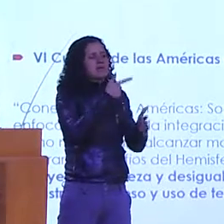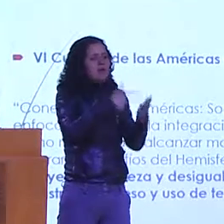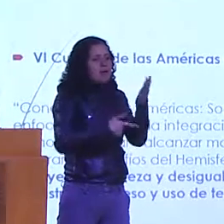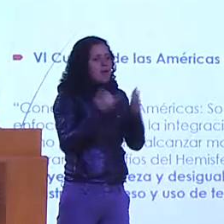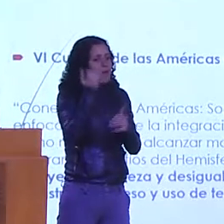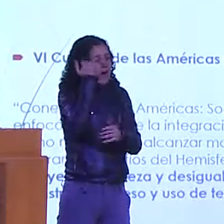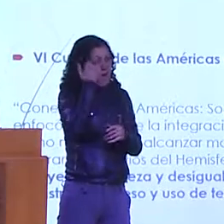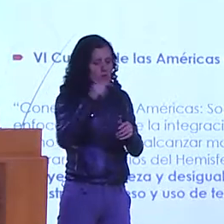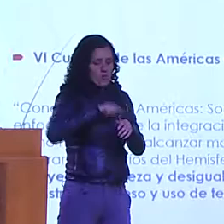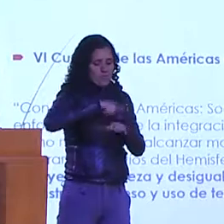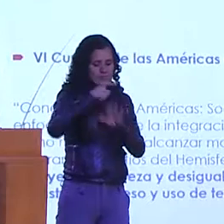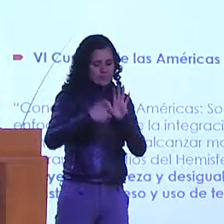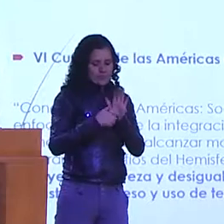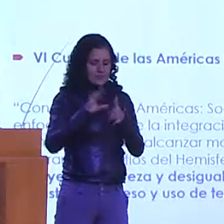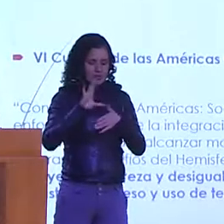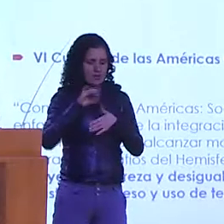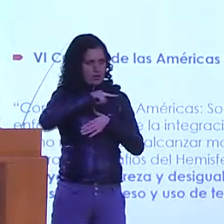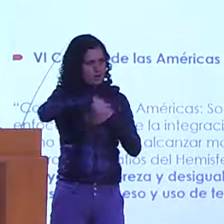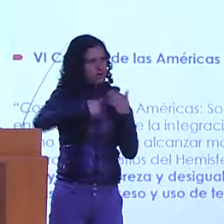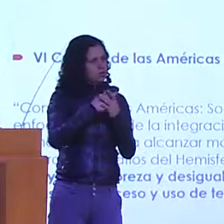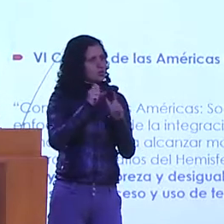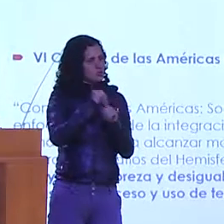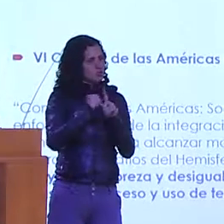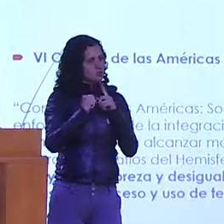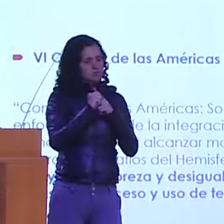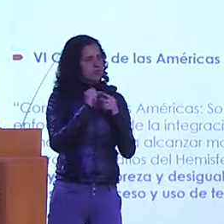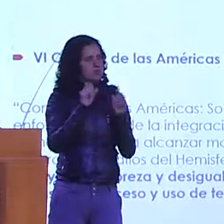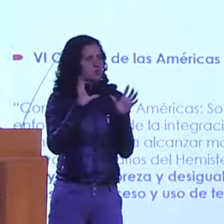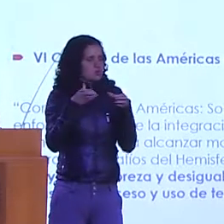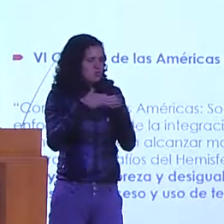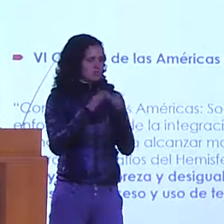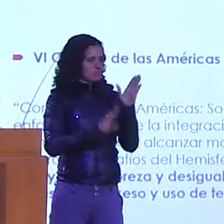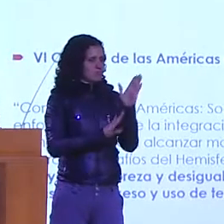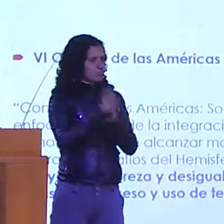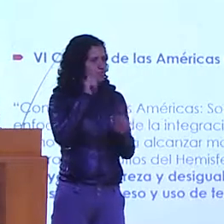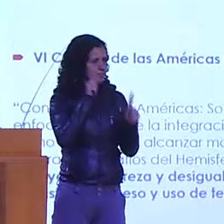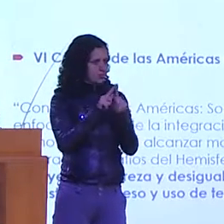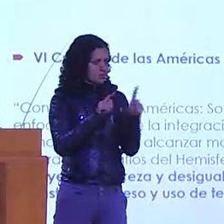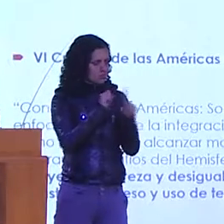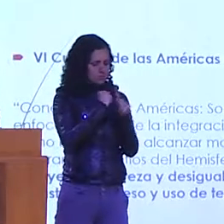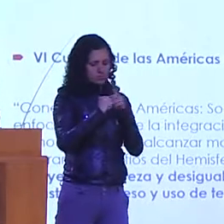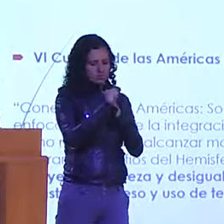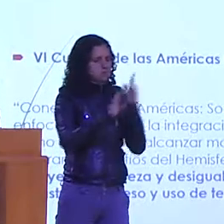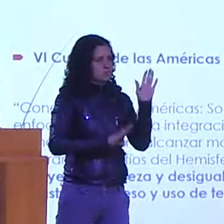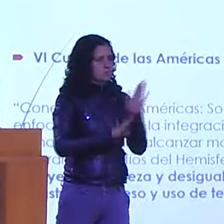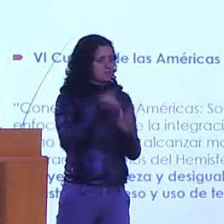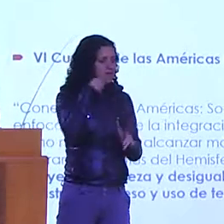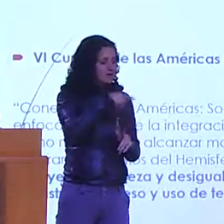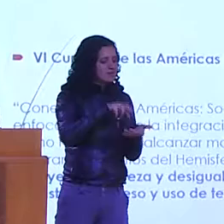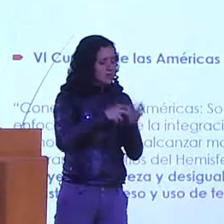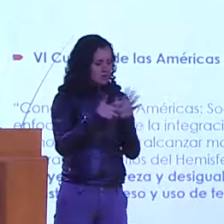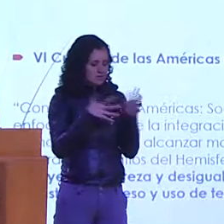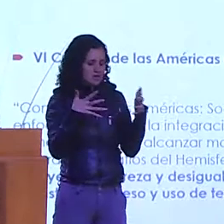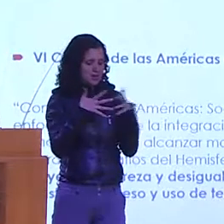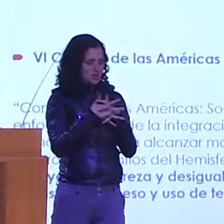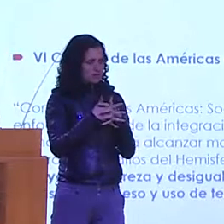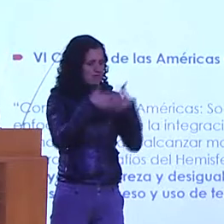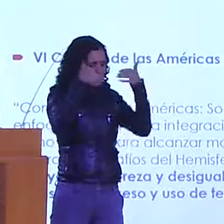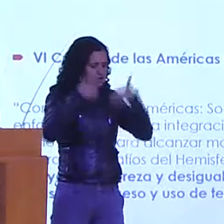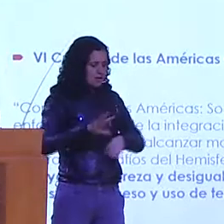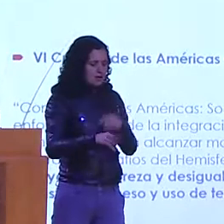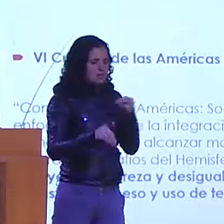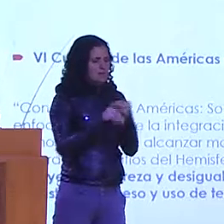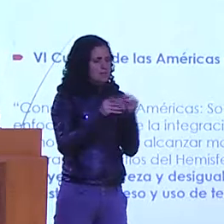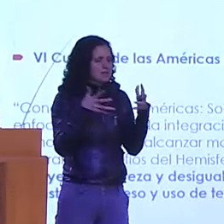las Américas, socios para la prosperidad. Así se enfoca el rol de la integración física de la cooperación